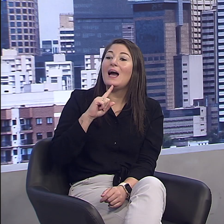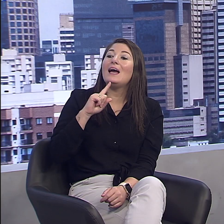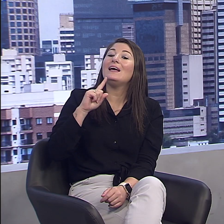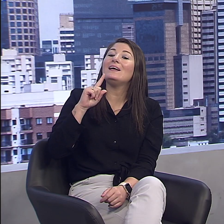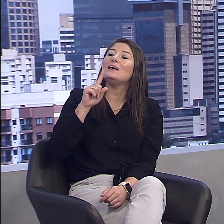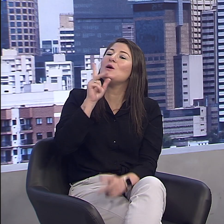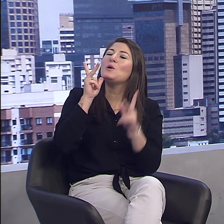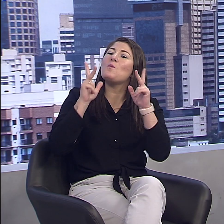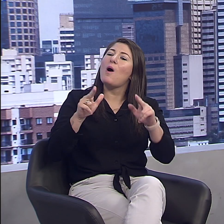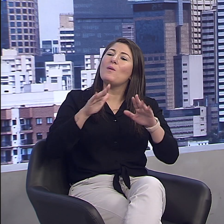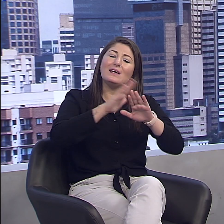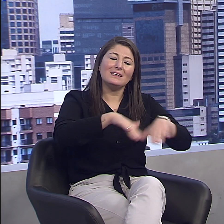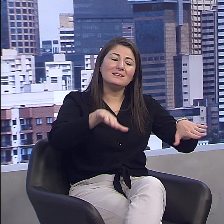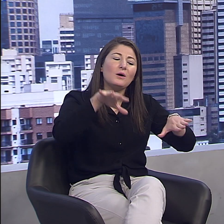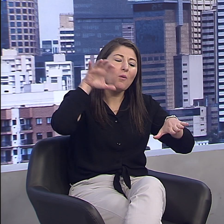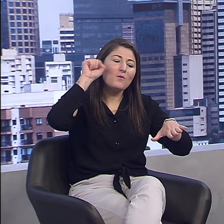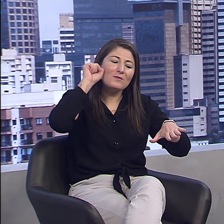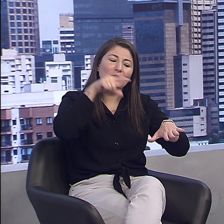surdos.